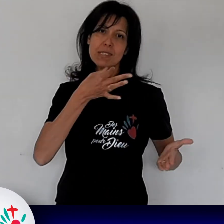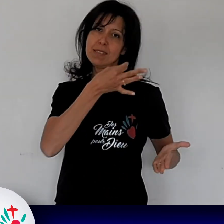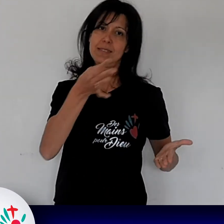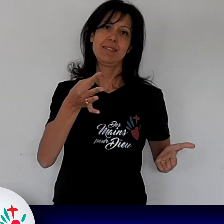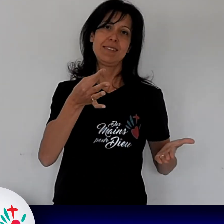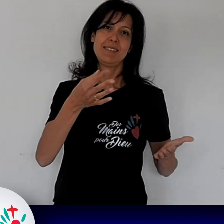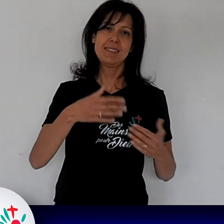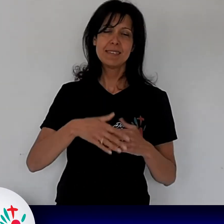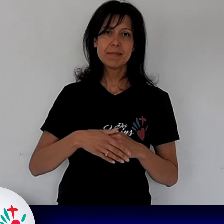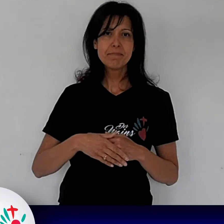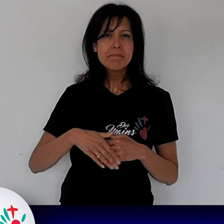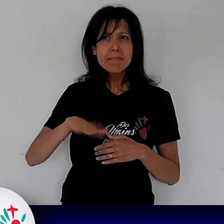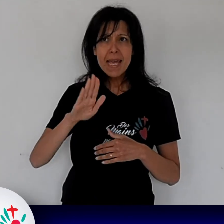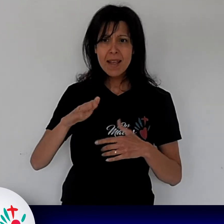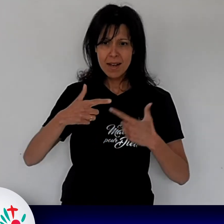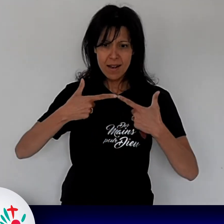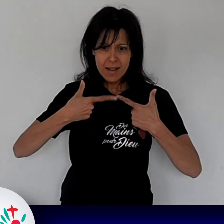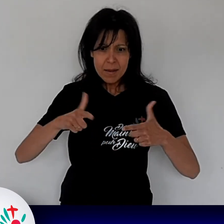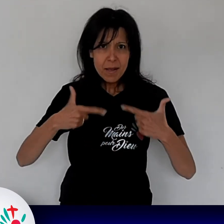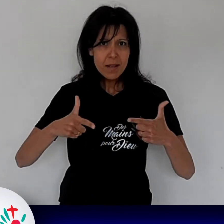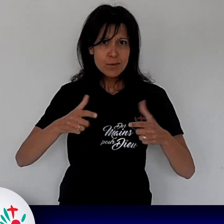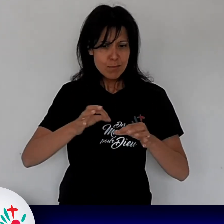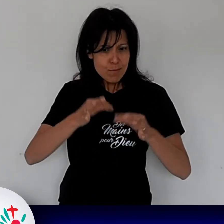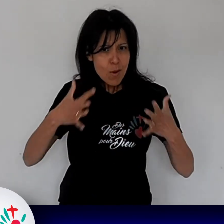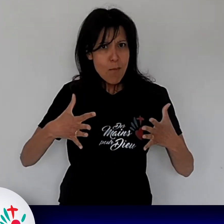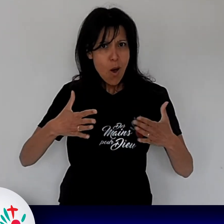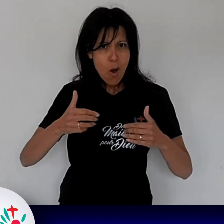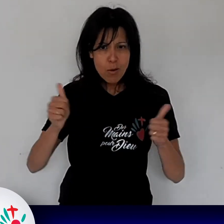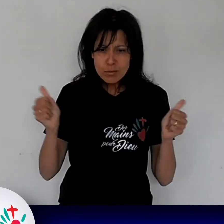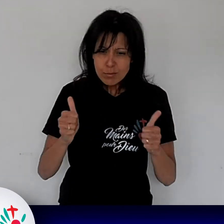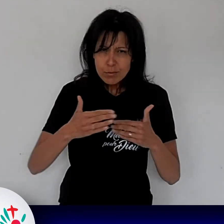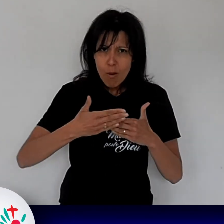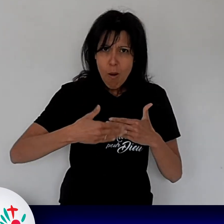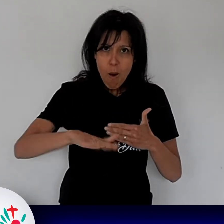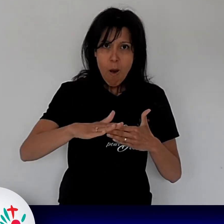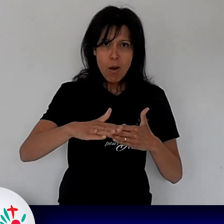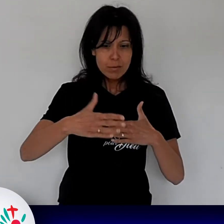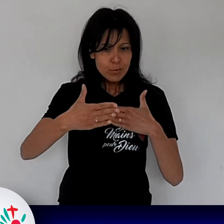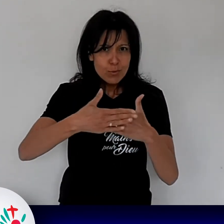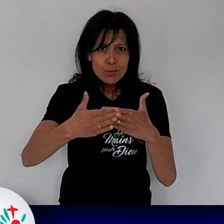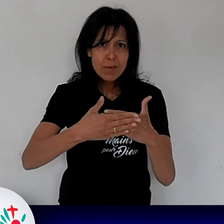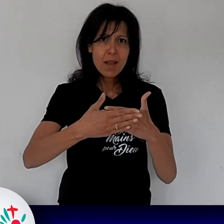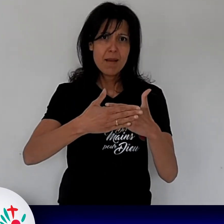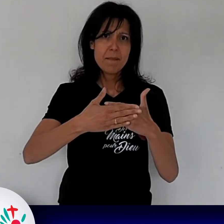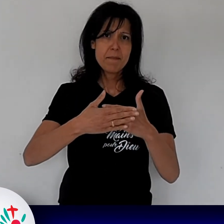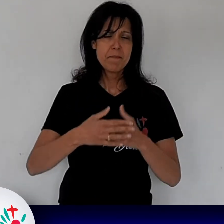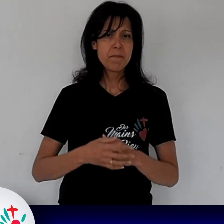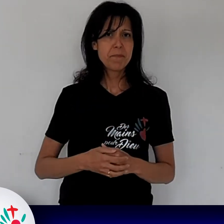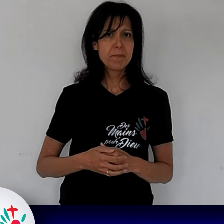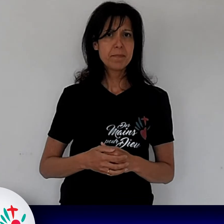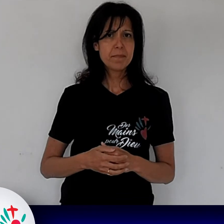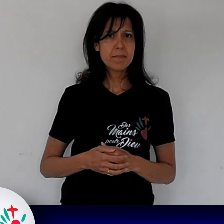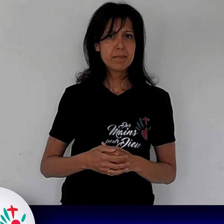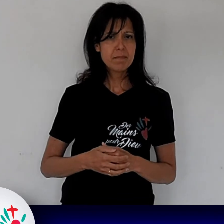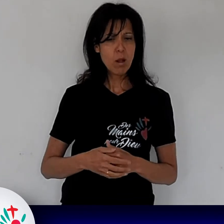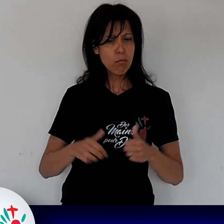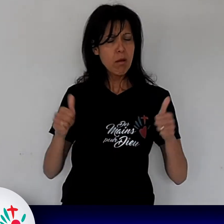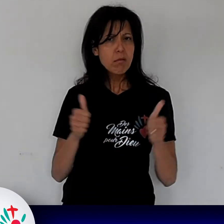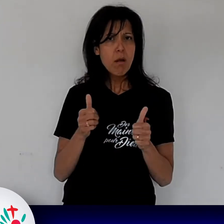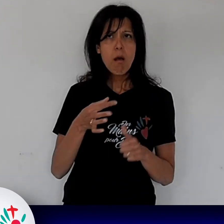mais la libération est proche. Le temps de se lamenter va